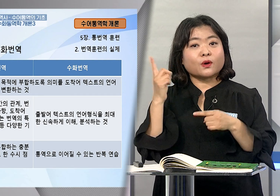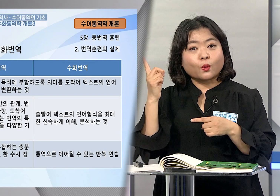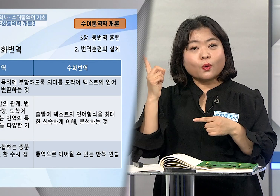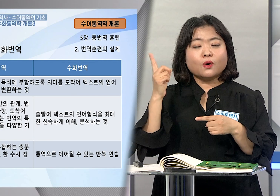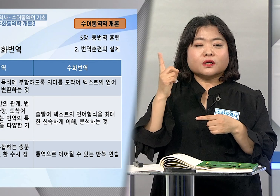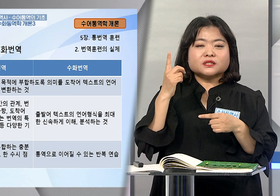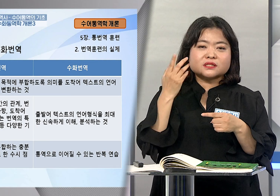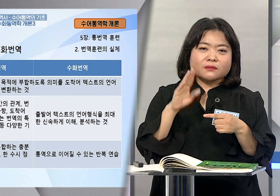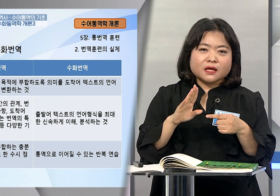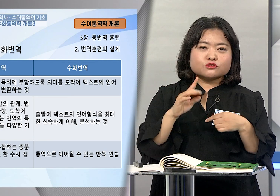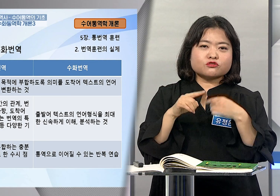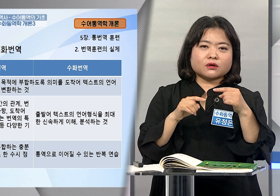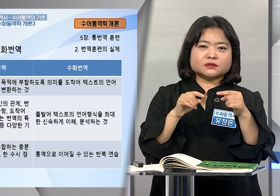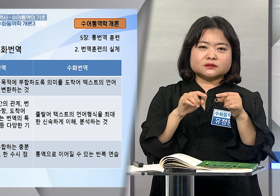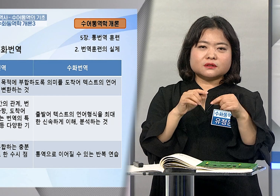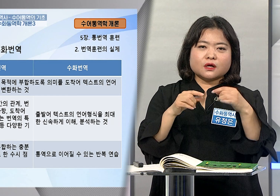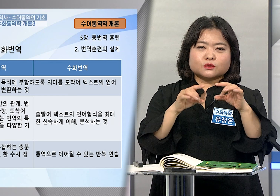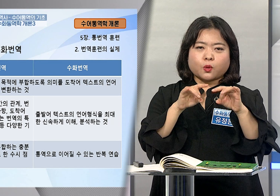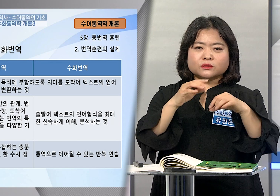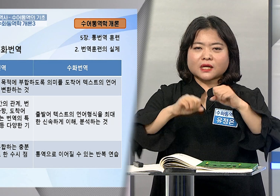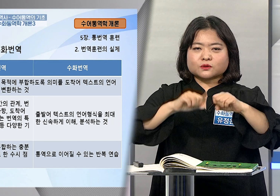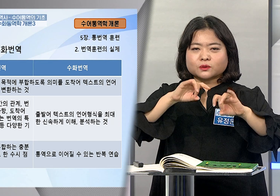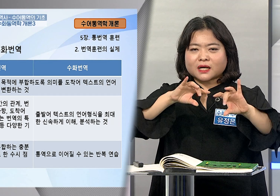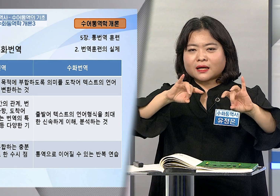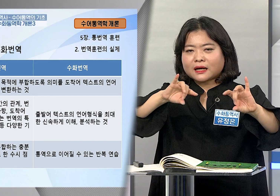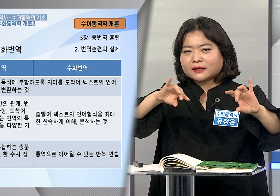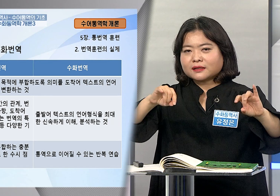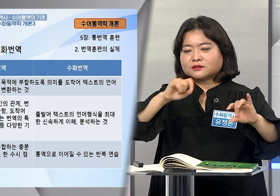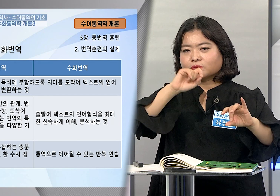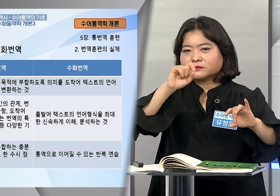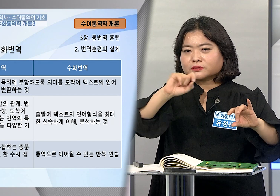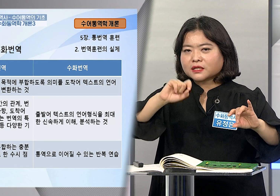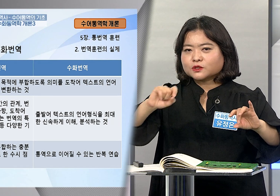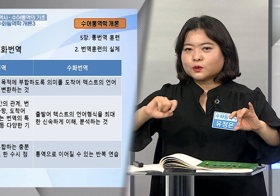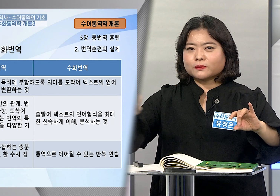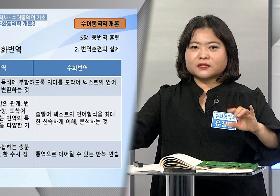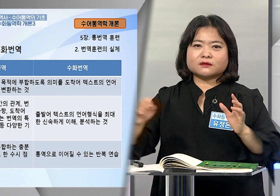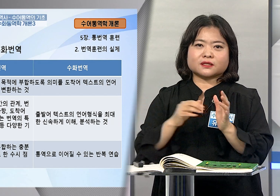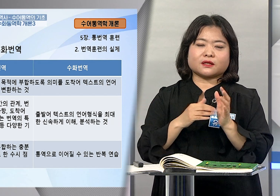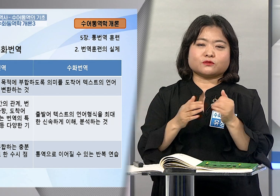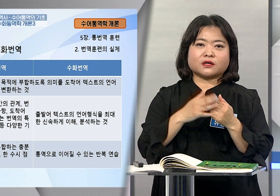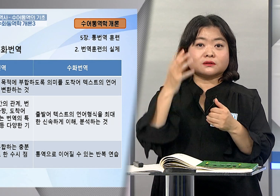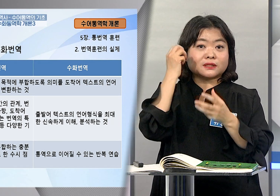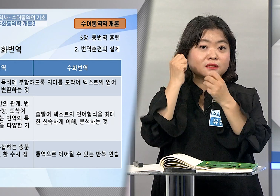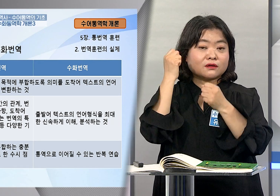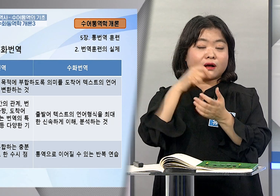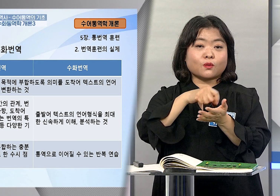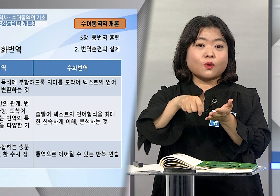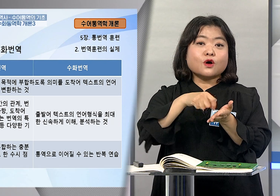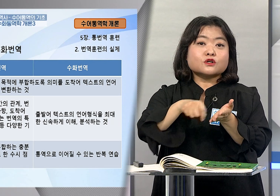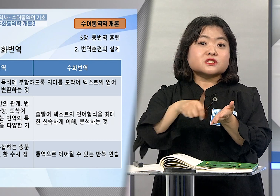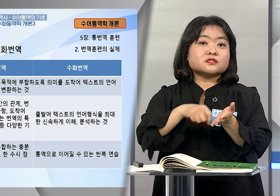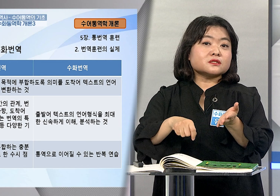수화로. 그렇지만 수어는 동작 하나하나를 전부 다 기호로 만들었기 때문에 그걸 다 기억하고